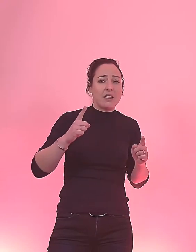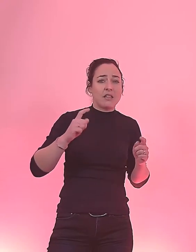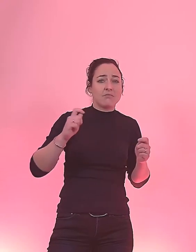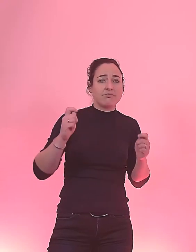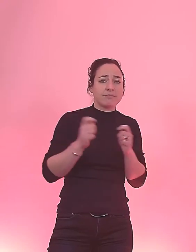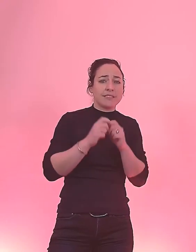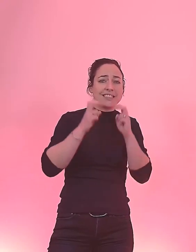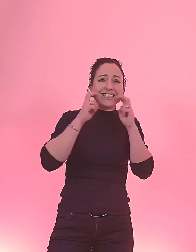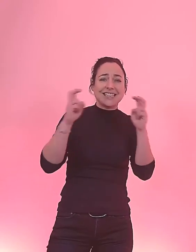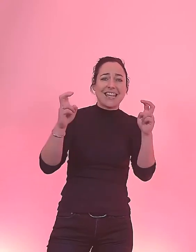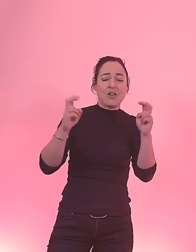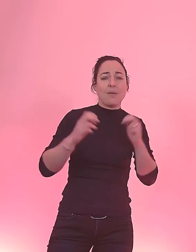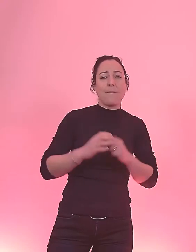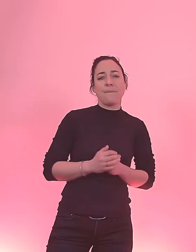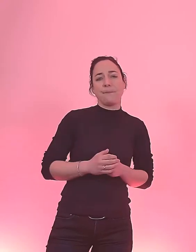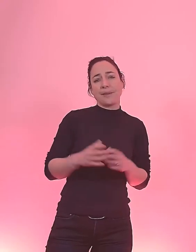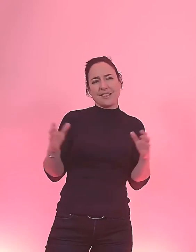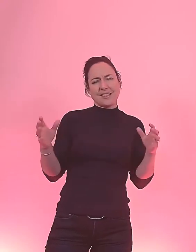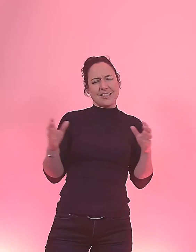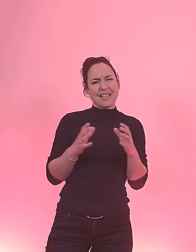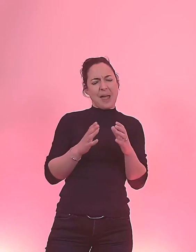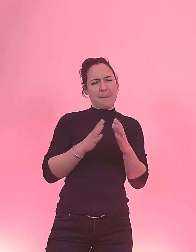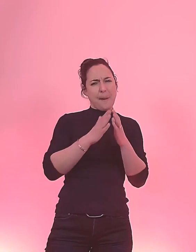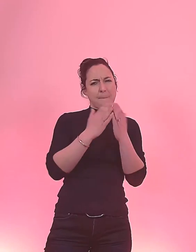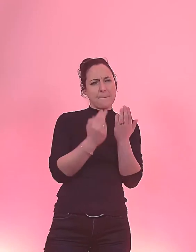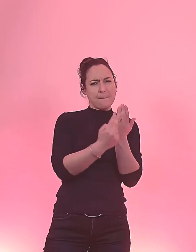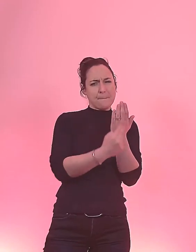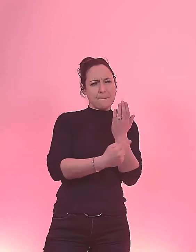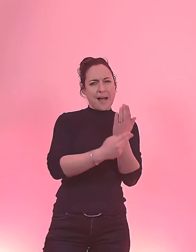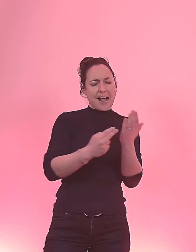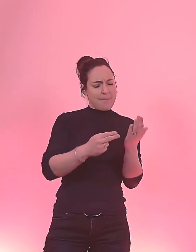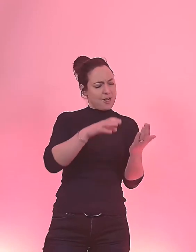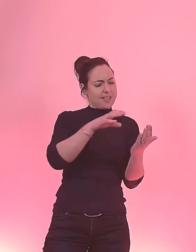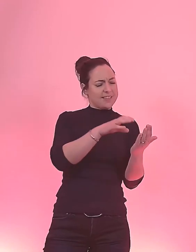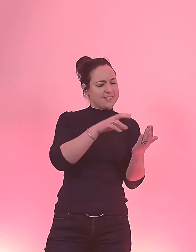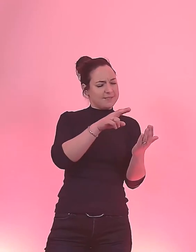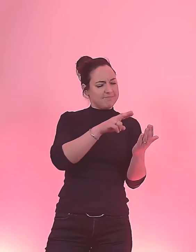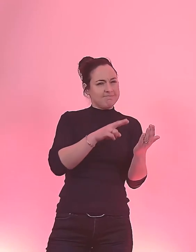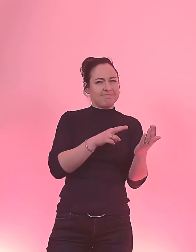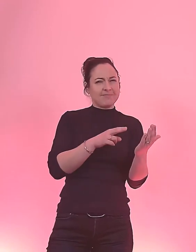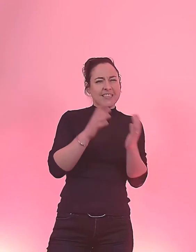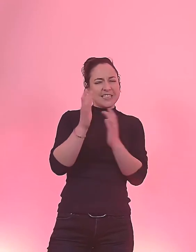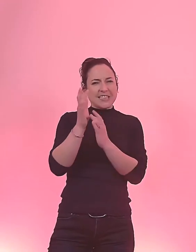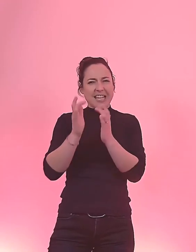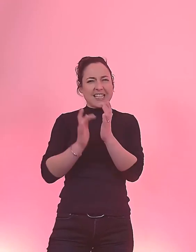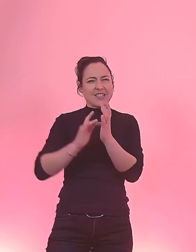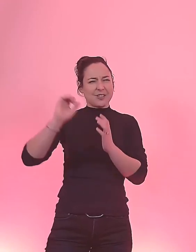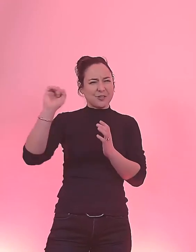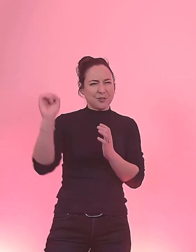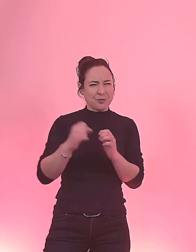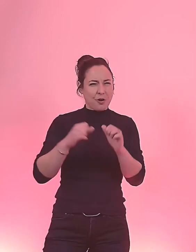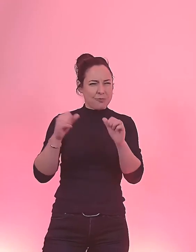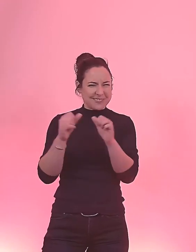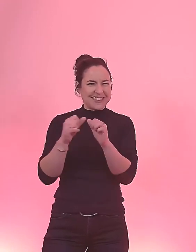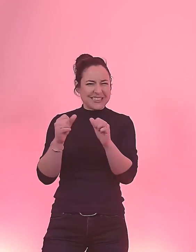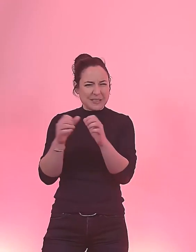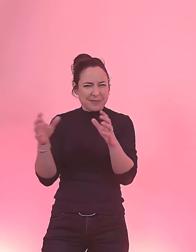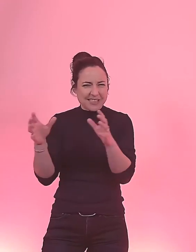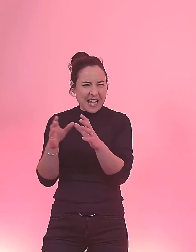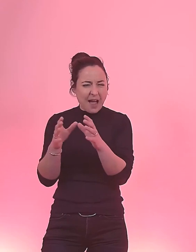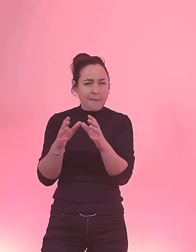waar lezen samen het bijbelgedeelte waar jezus de storm en de discipelen bij elkaar komen uit markus 4 lezen dat